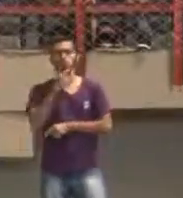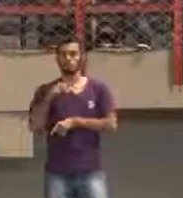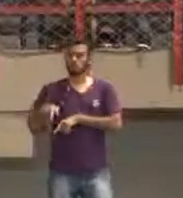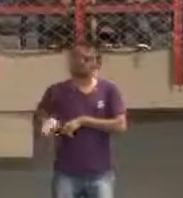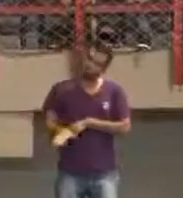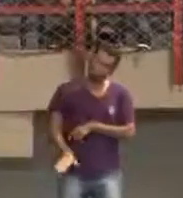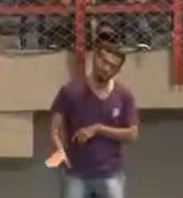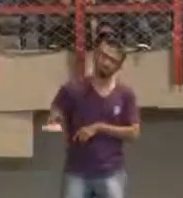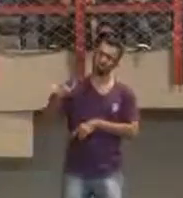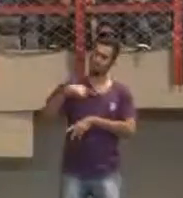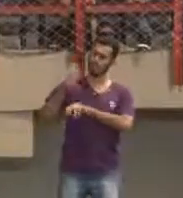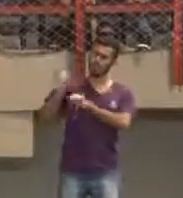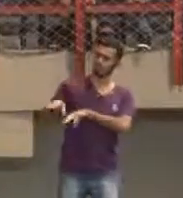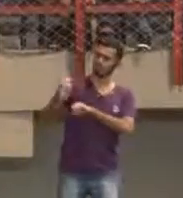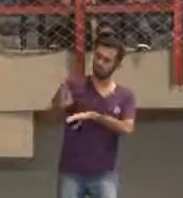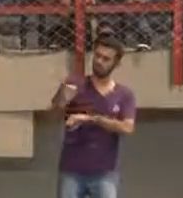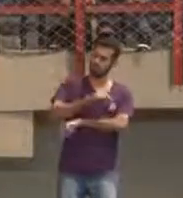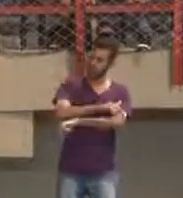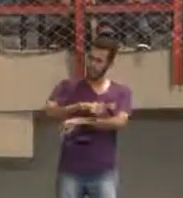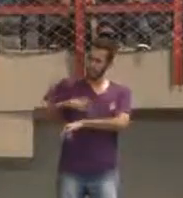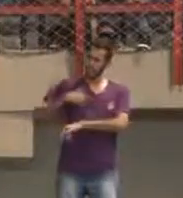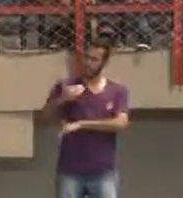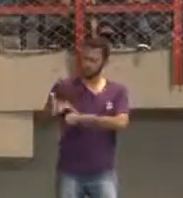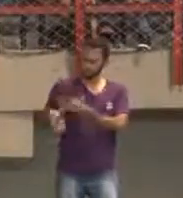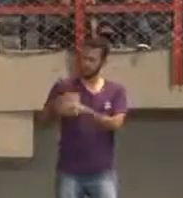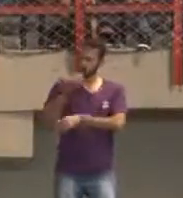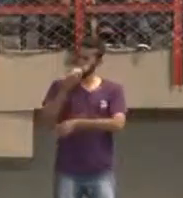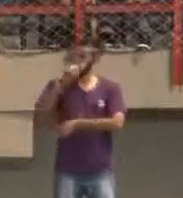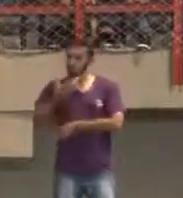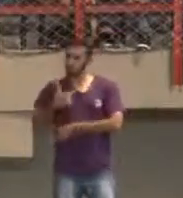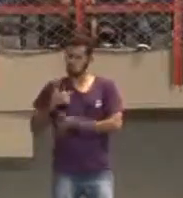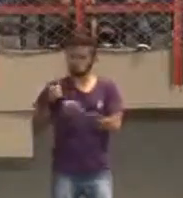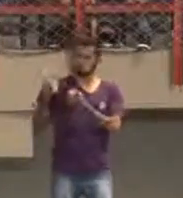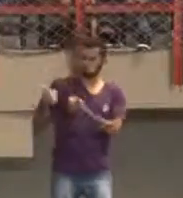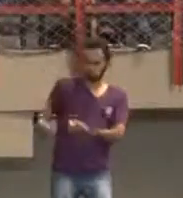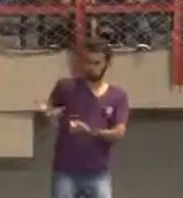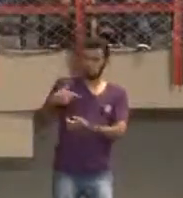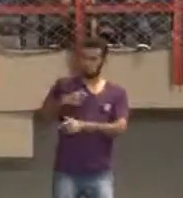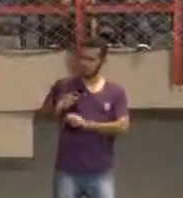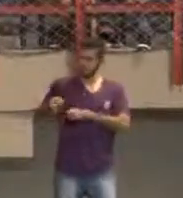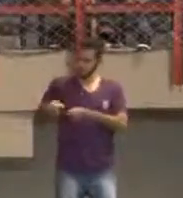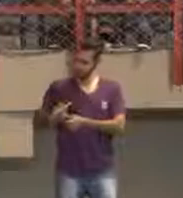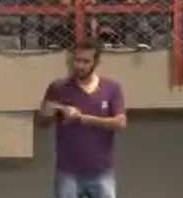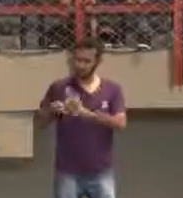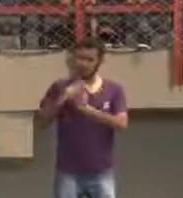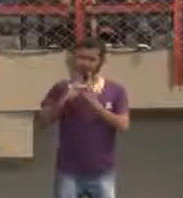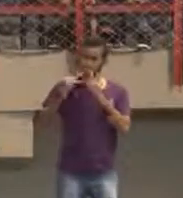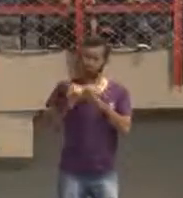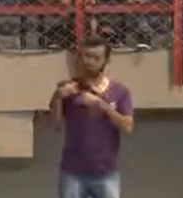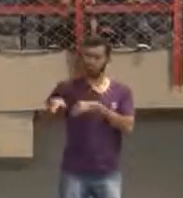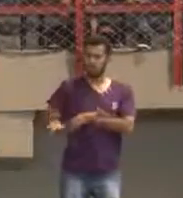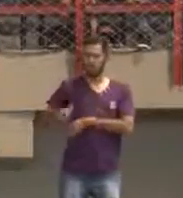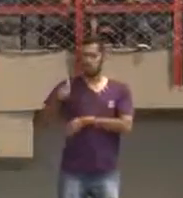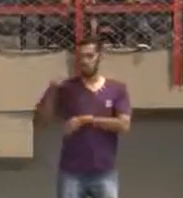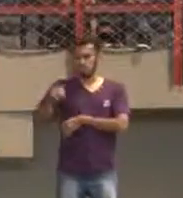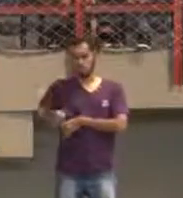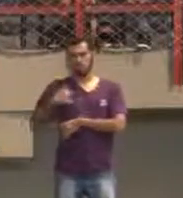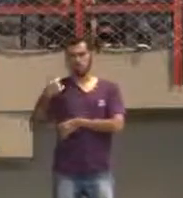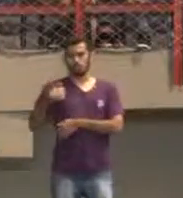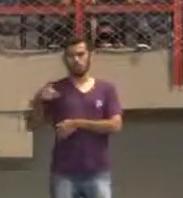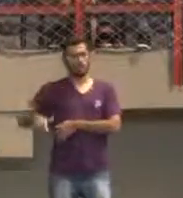educação esmerada, com o empenho da família, e com 17 anos já era a mente